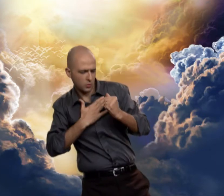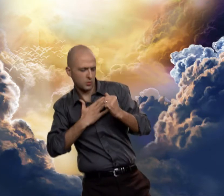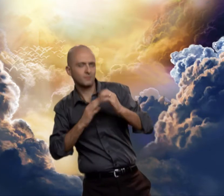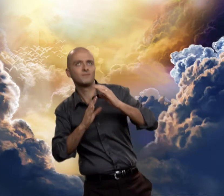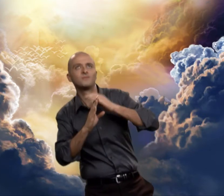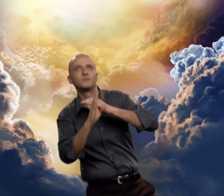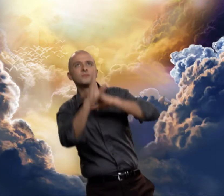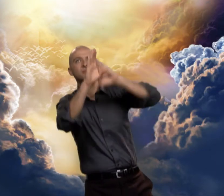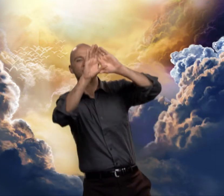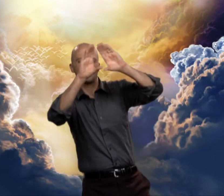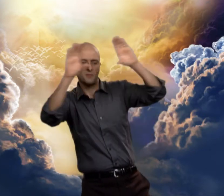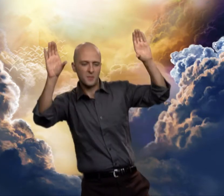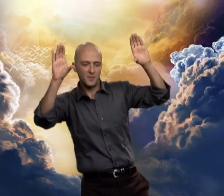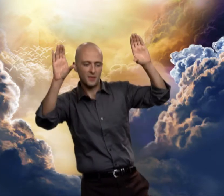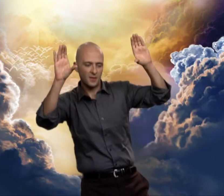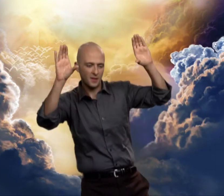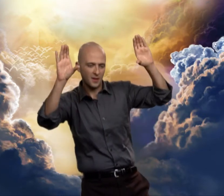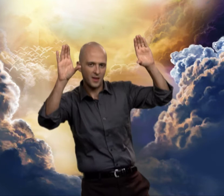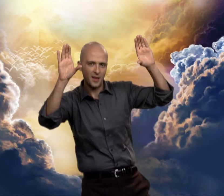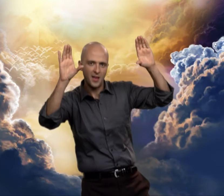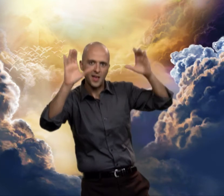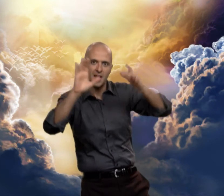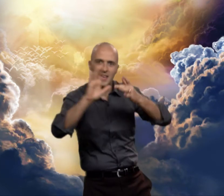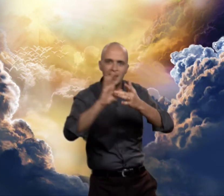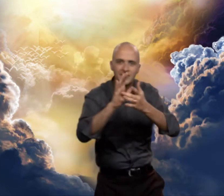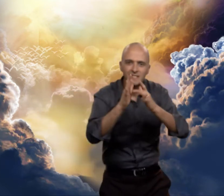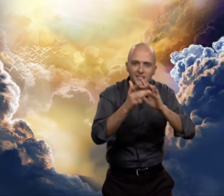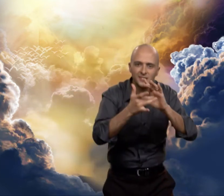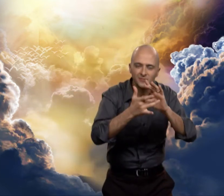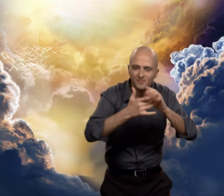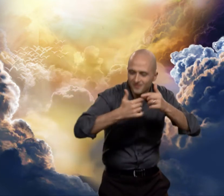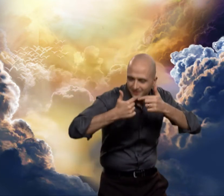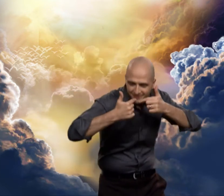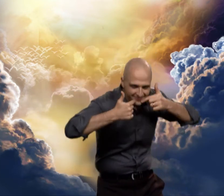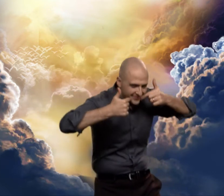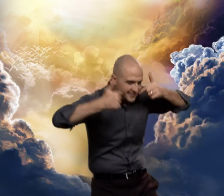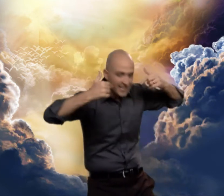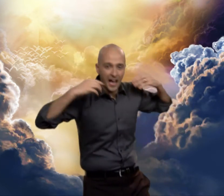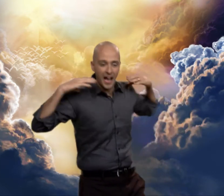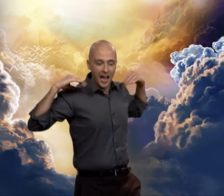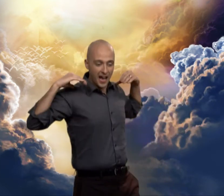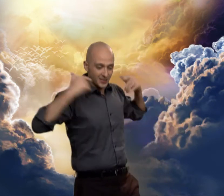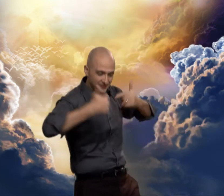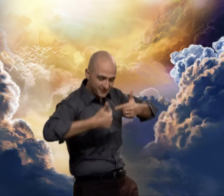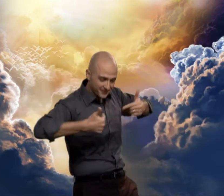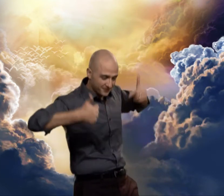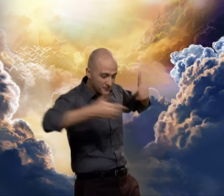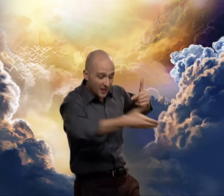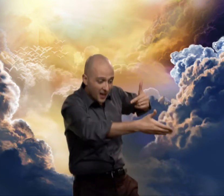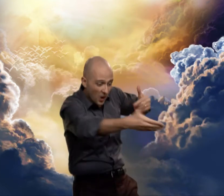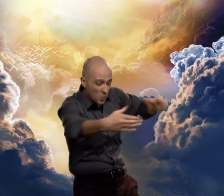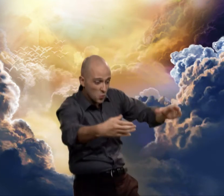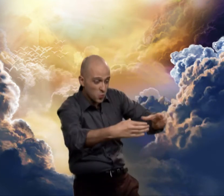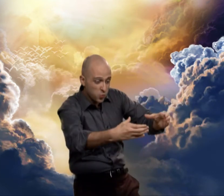comigo onde eu estou. Então, Jesus diz: eles vêm, santos,